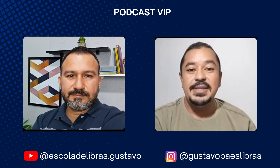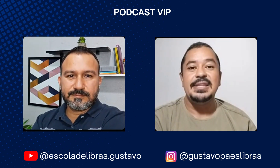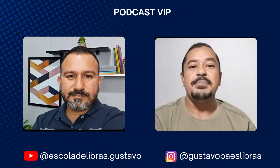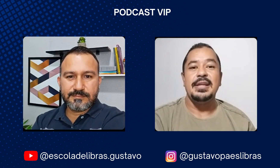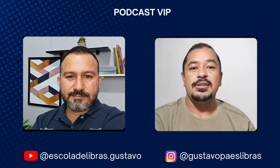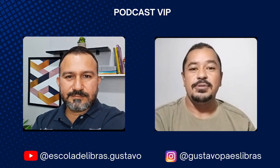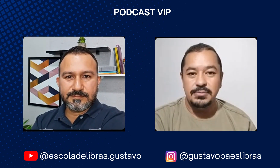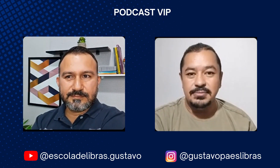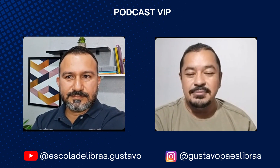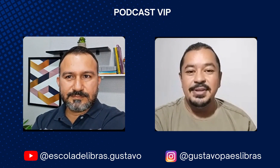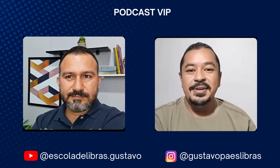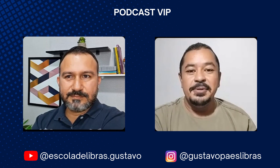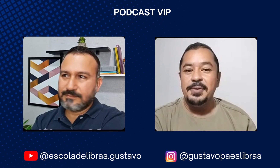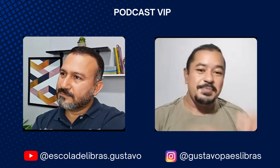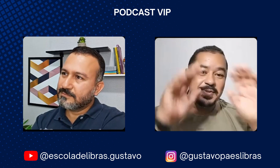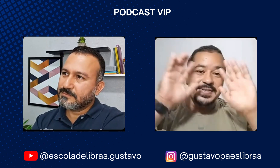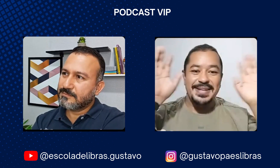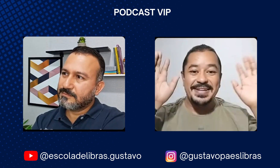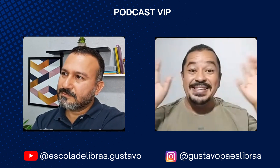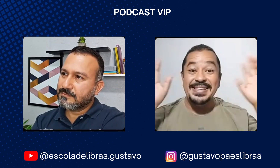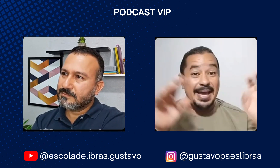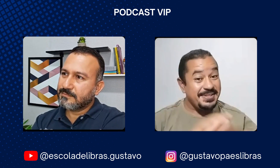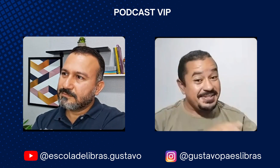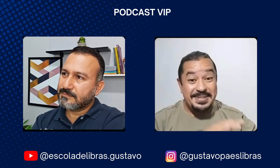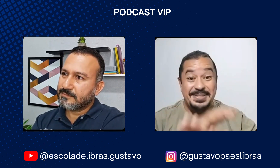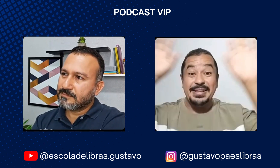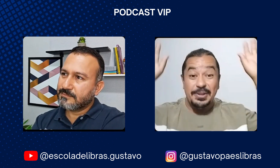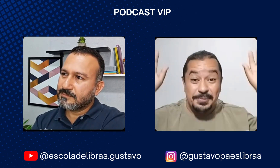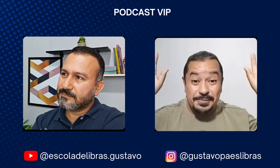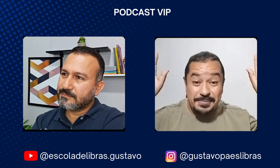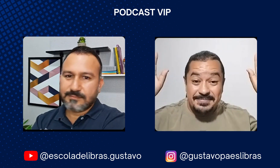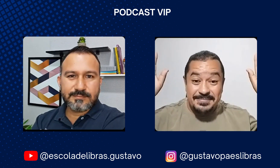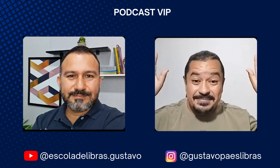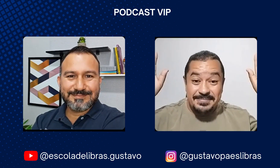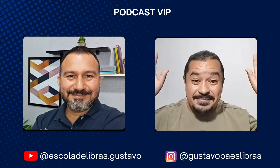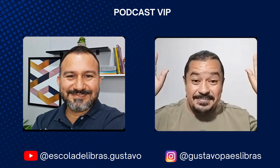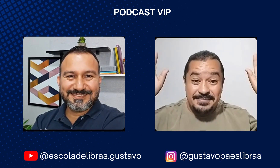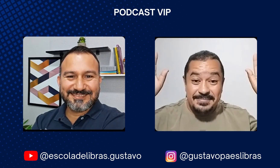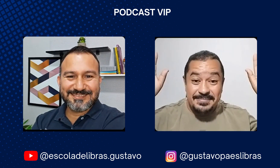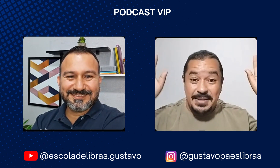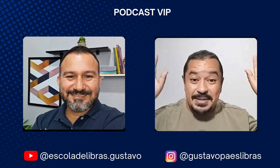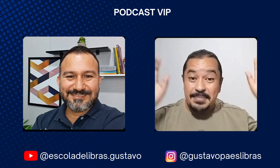para tudo, interpretar tudo. Porque as pessoas acham que intérprete tem que interpretar tudo.